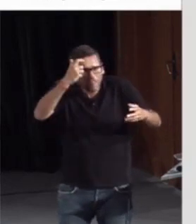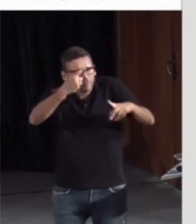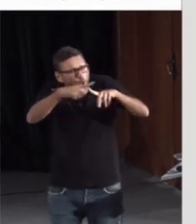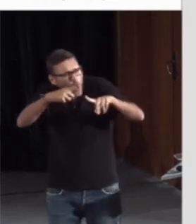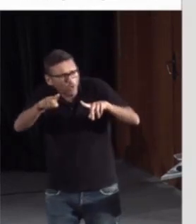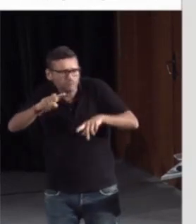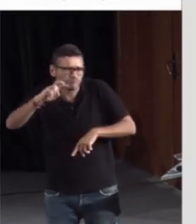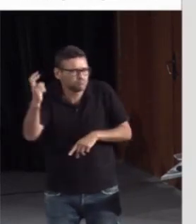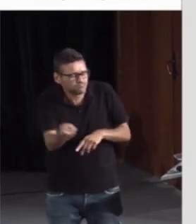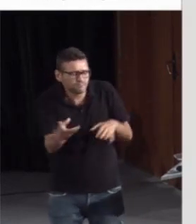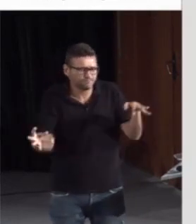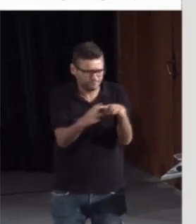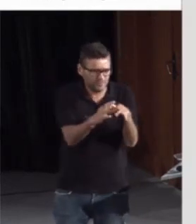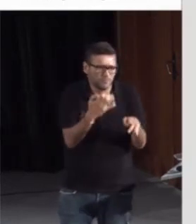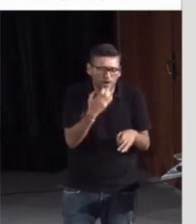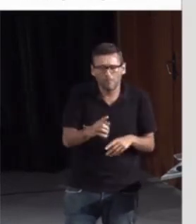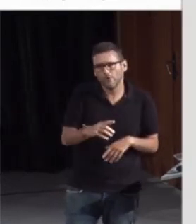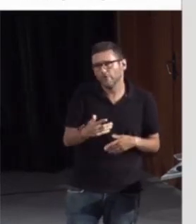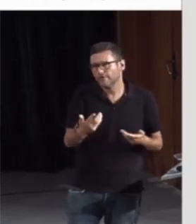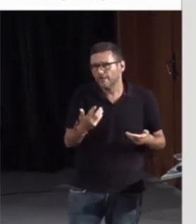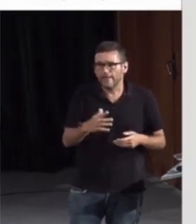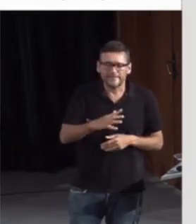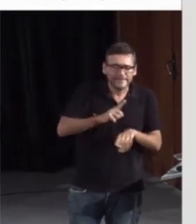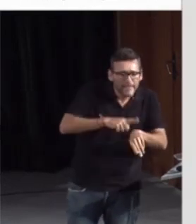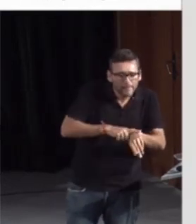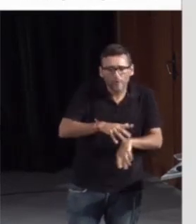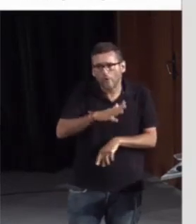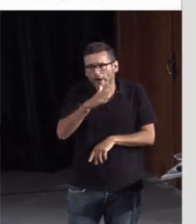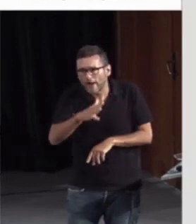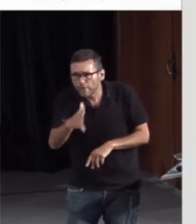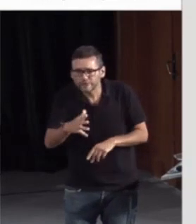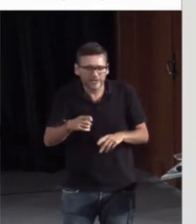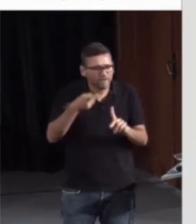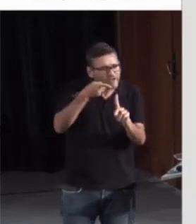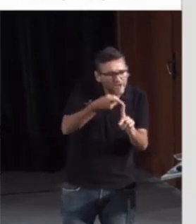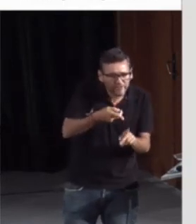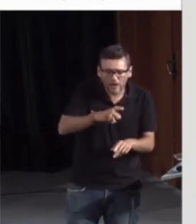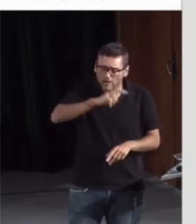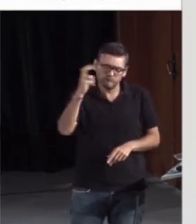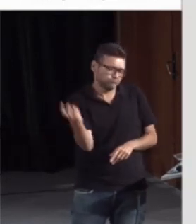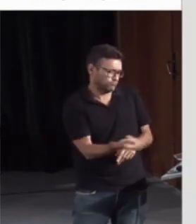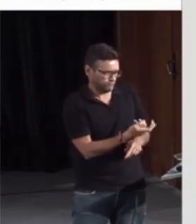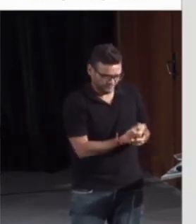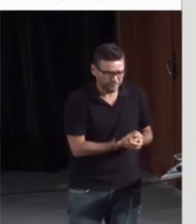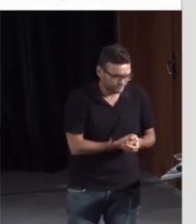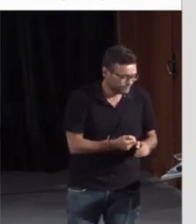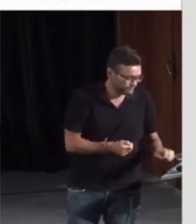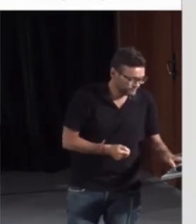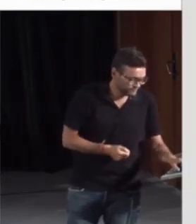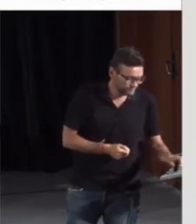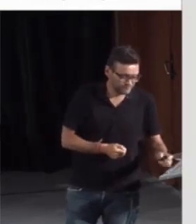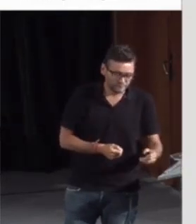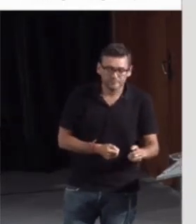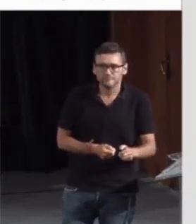Pero la condicionalidad en el español también se puede utilizar con otras nociones, como puede ser el tiempo,